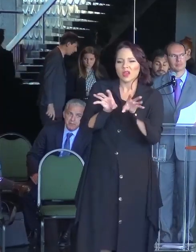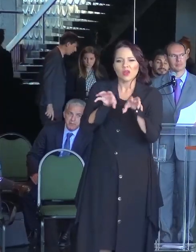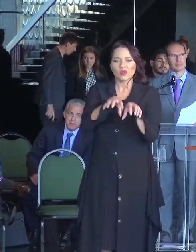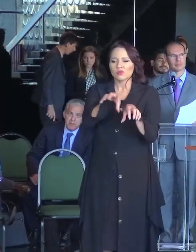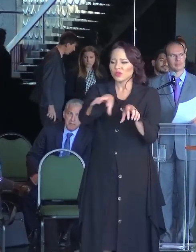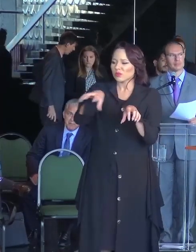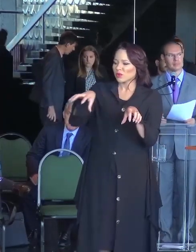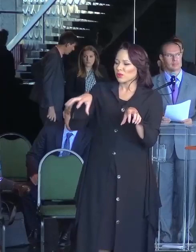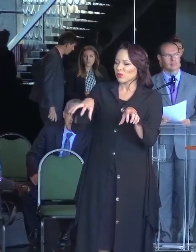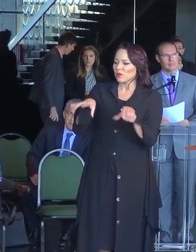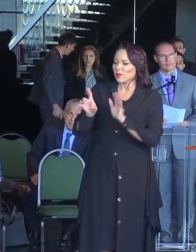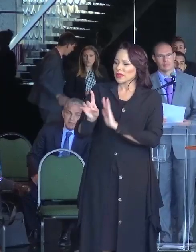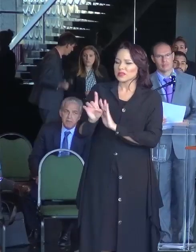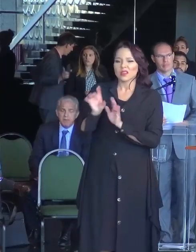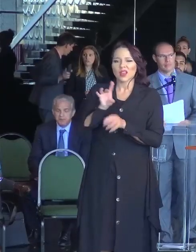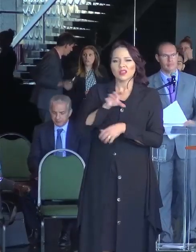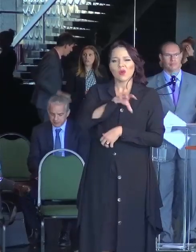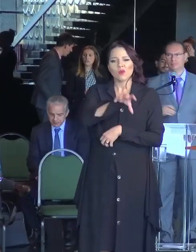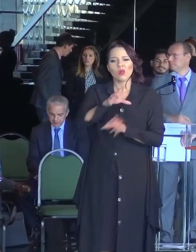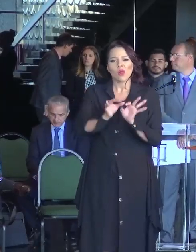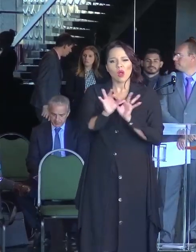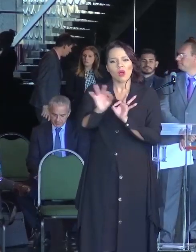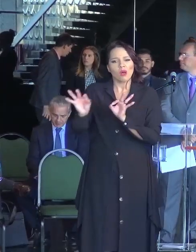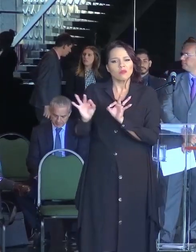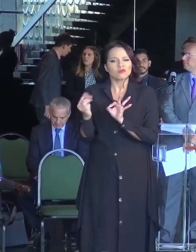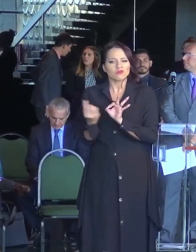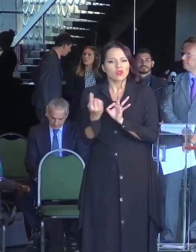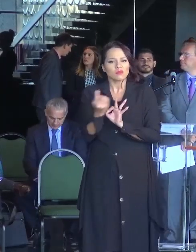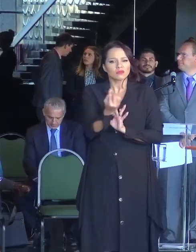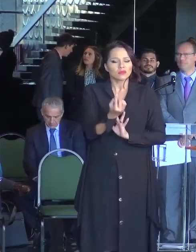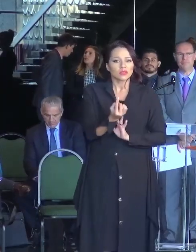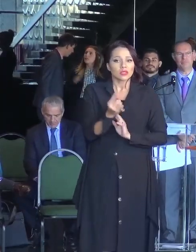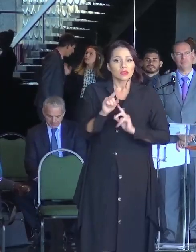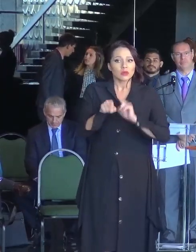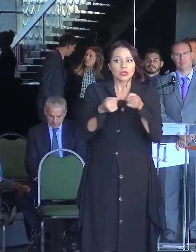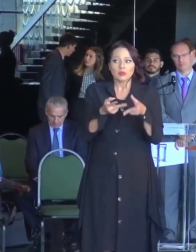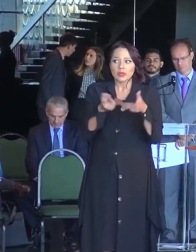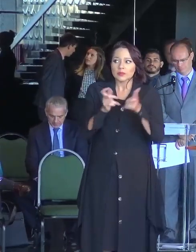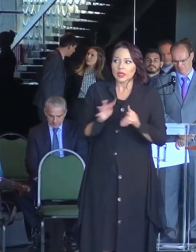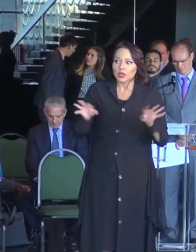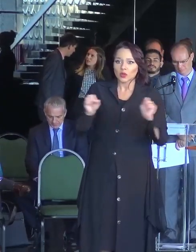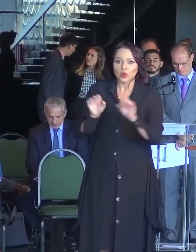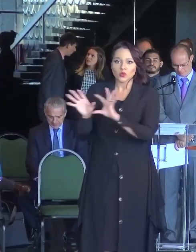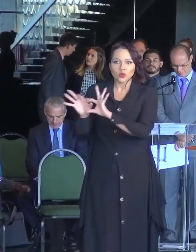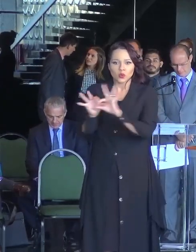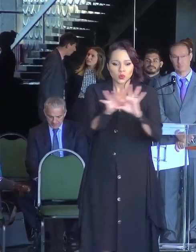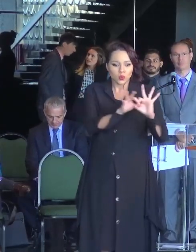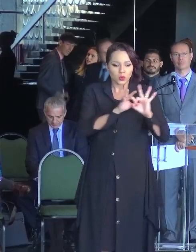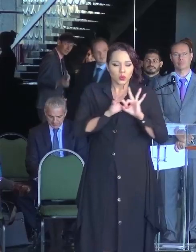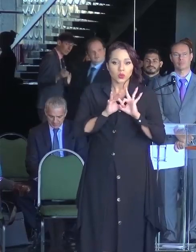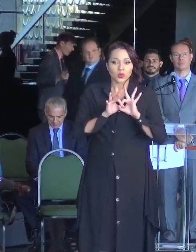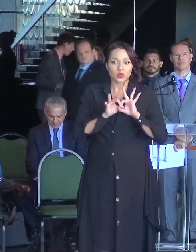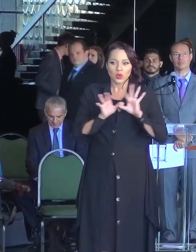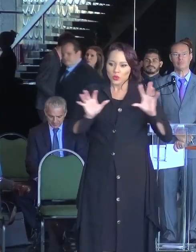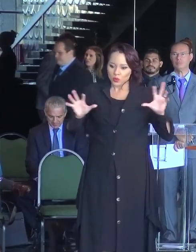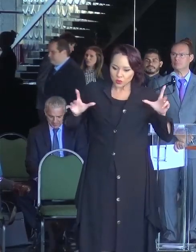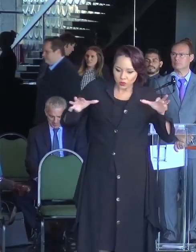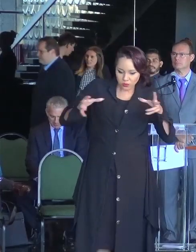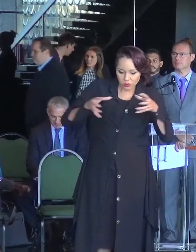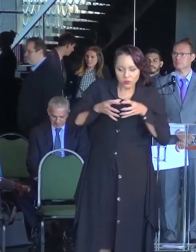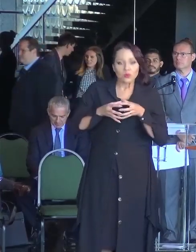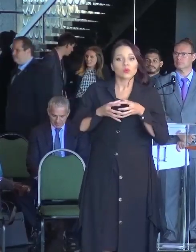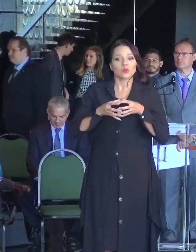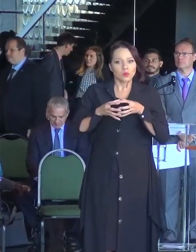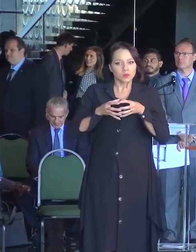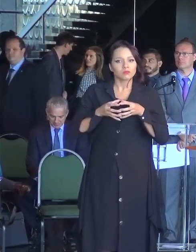mas isoladamente. Do momento em que nós percebermos que todos somos parte de um todo,